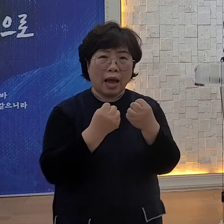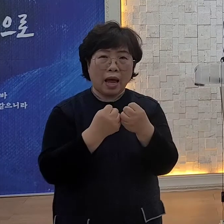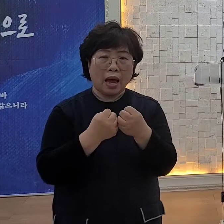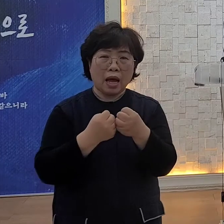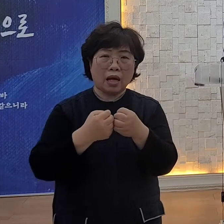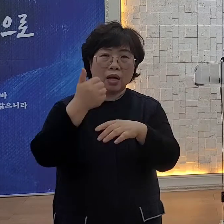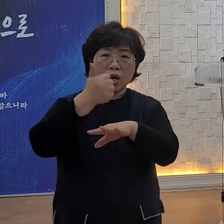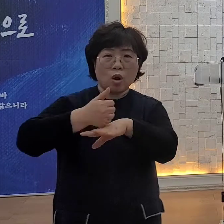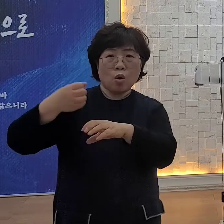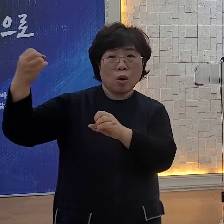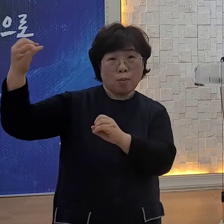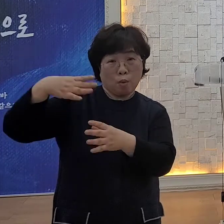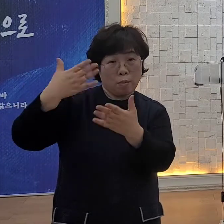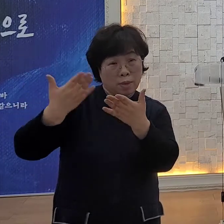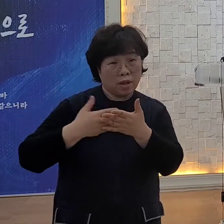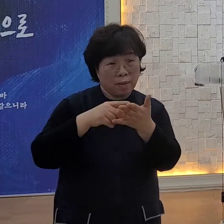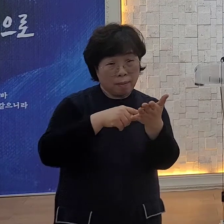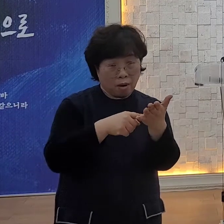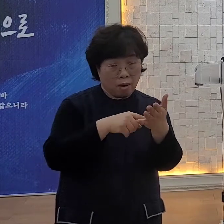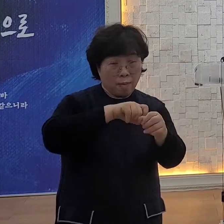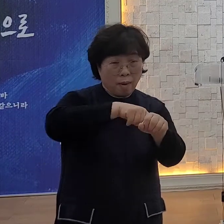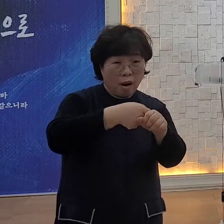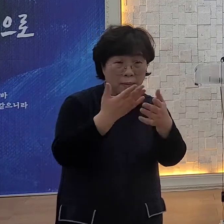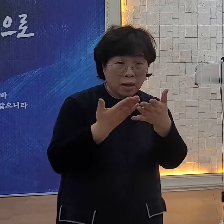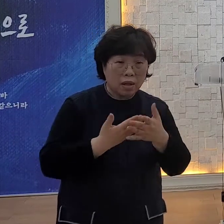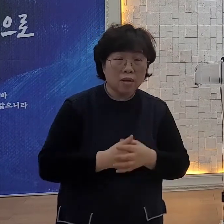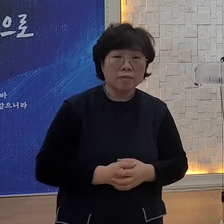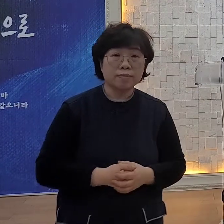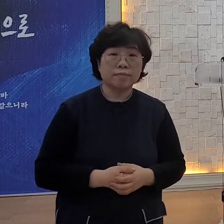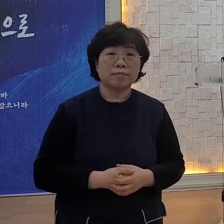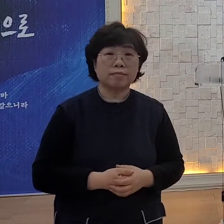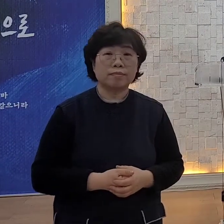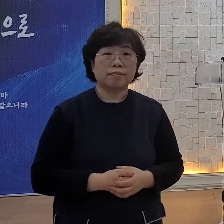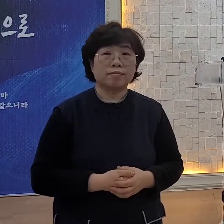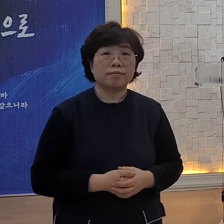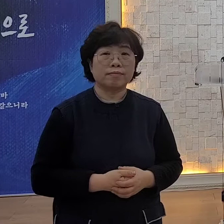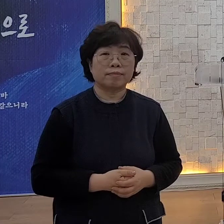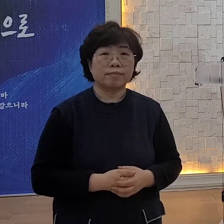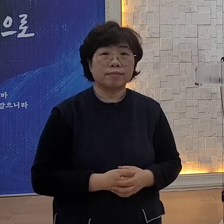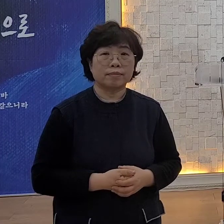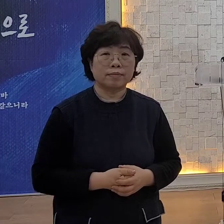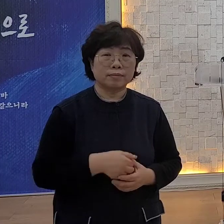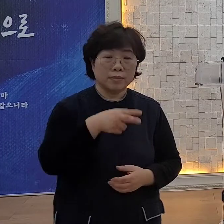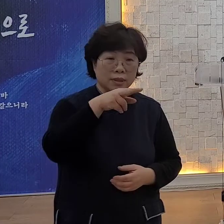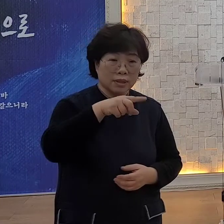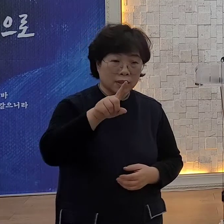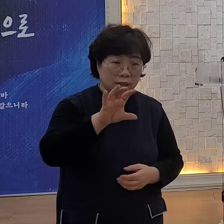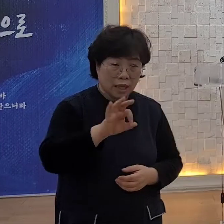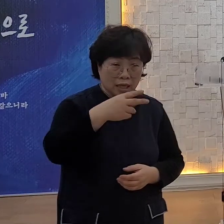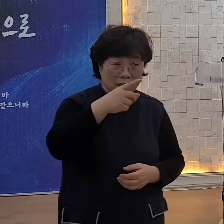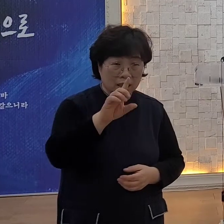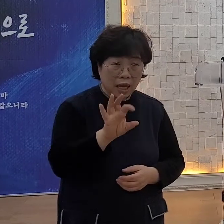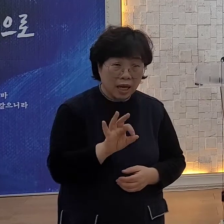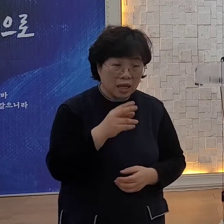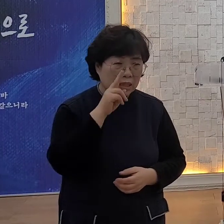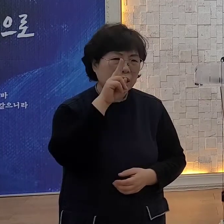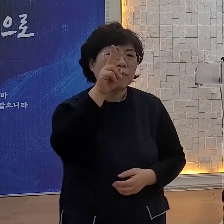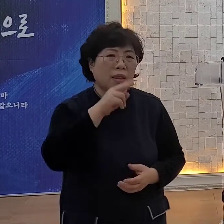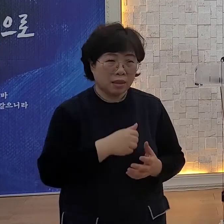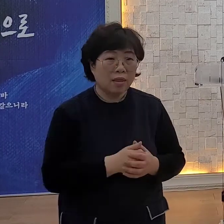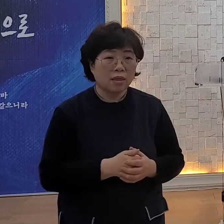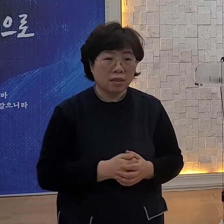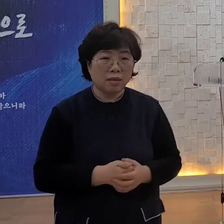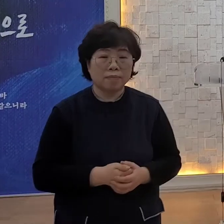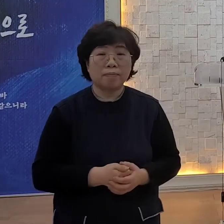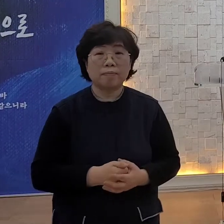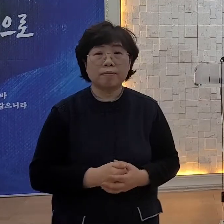그들의 그 그릇 때문에 상당한 보응을 받았다. 그러니까 뭐 요즘 그 에이즈 이런